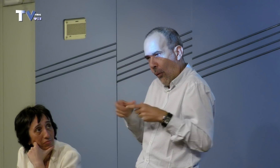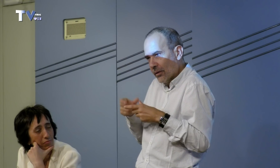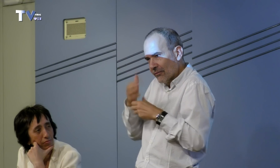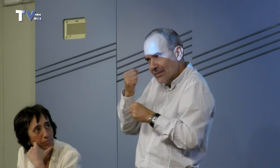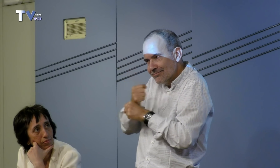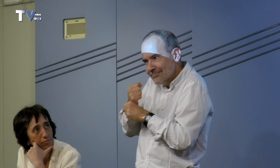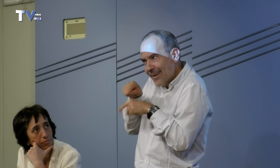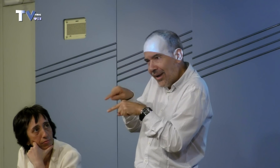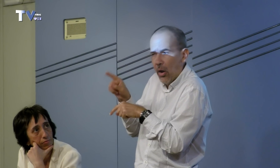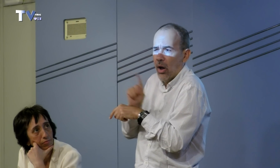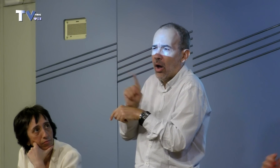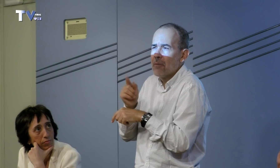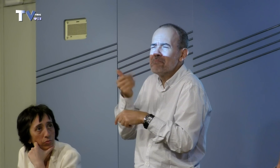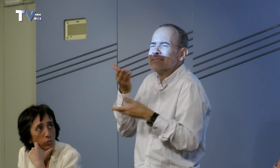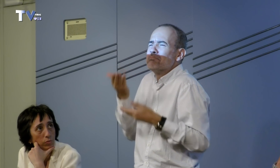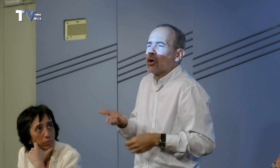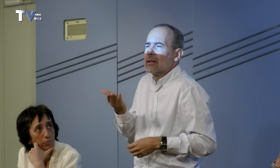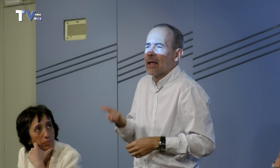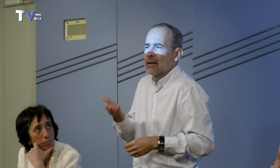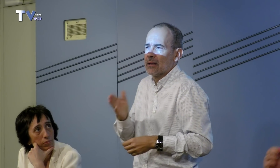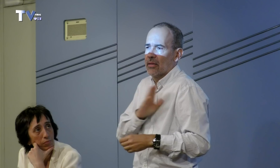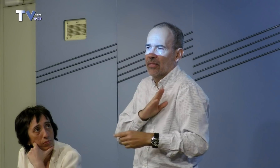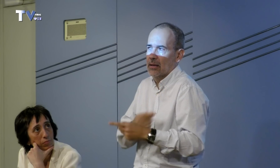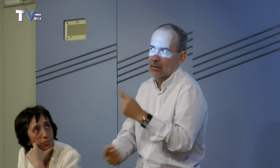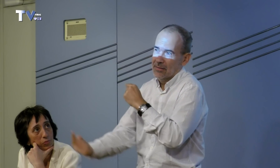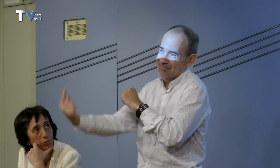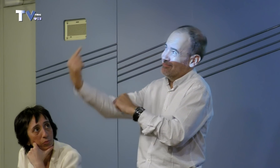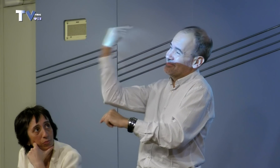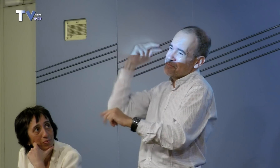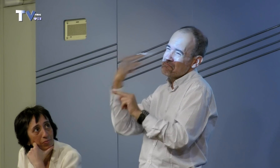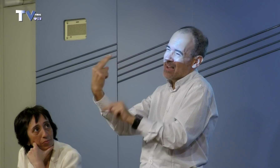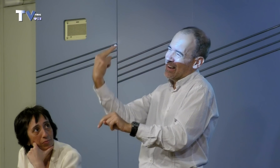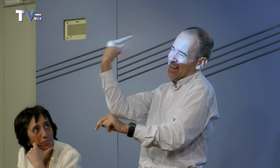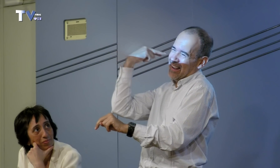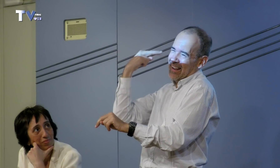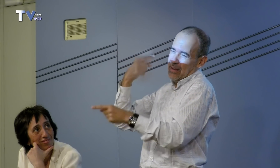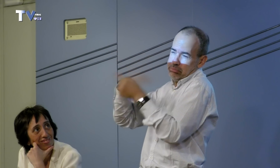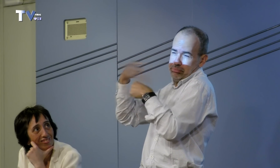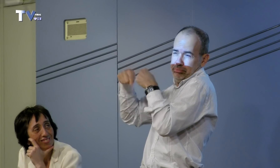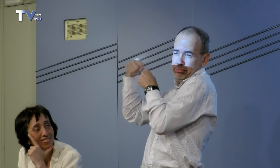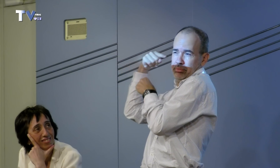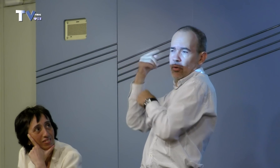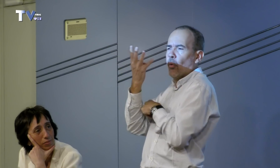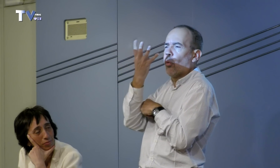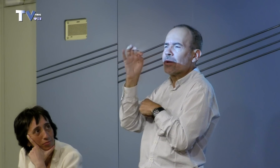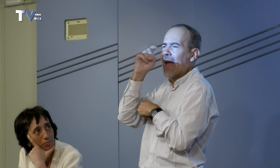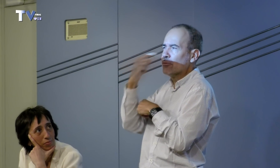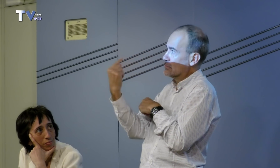avui celebra el 40 aniversari també. És molt important a vegades fer una mirada